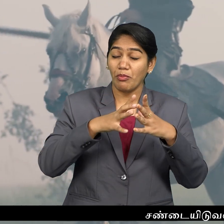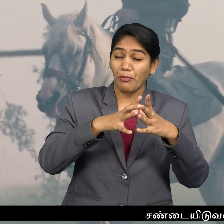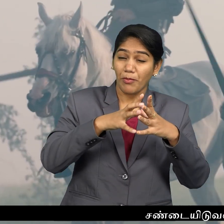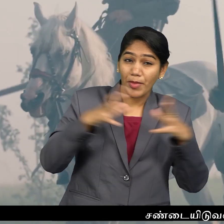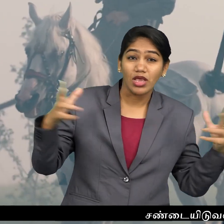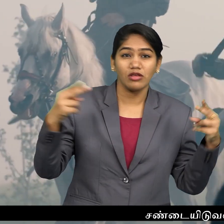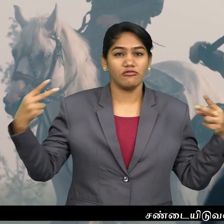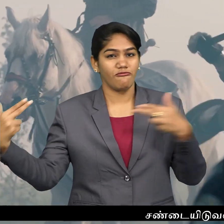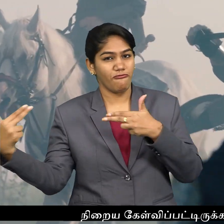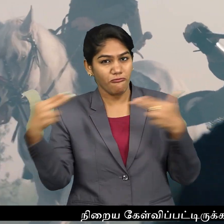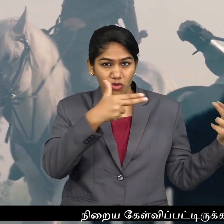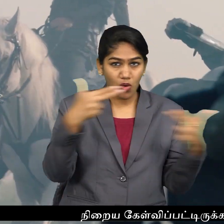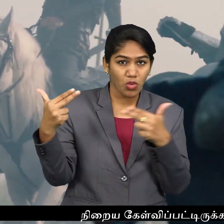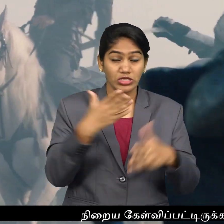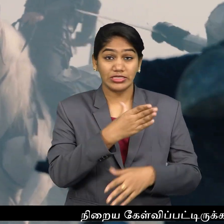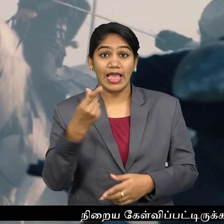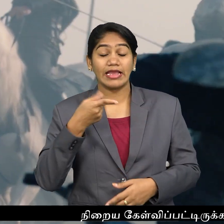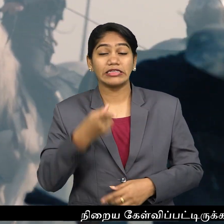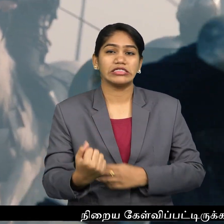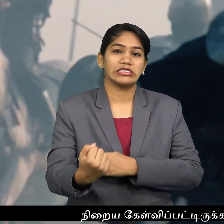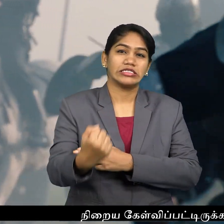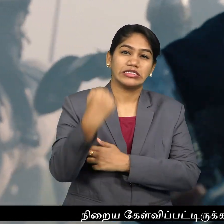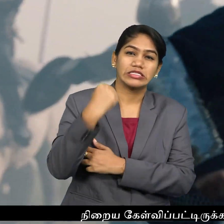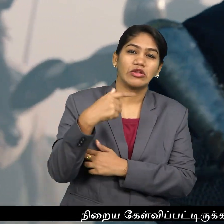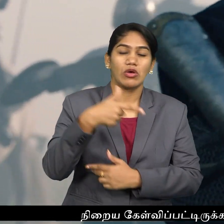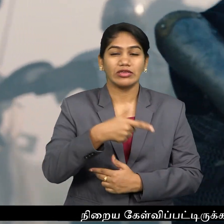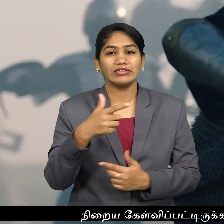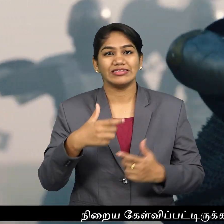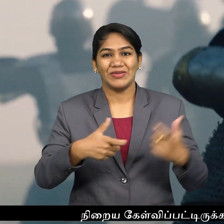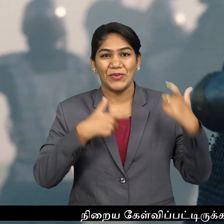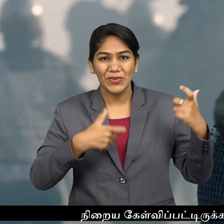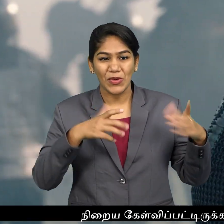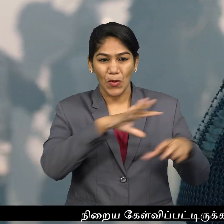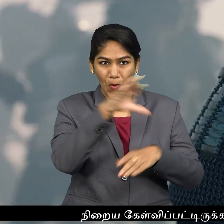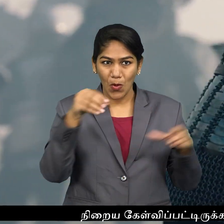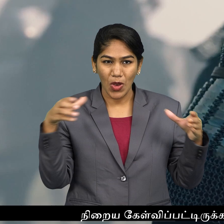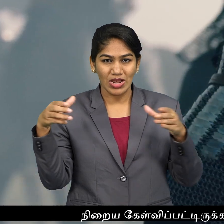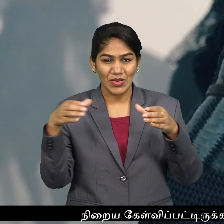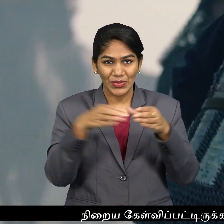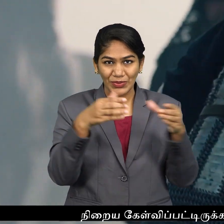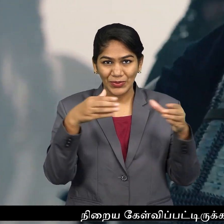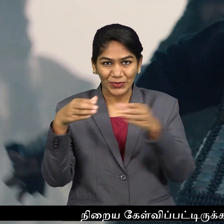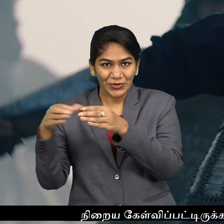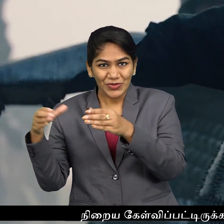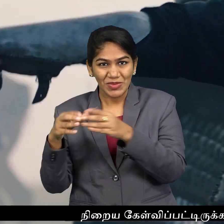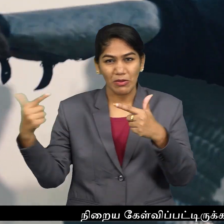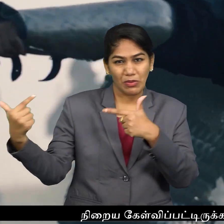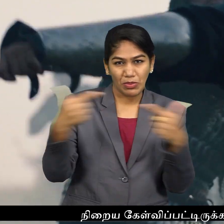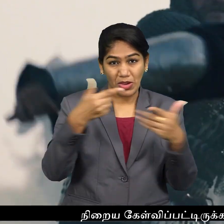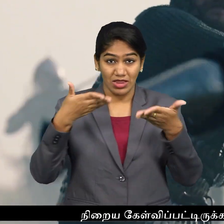சண்டையிடுவதை பற்றி நீங்கள் நிறைய கேள்விப்பட்டிருக்கலாம் மற்றும் படித்திருக்கலாம்.